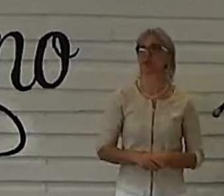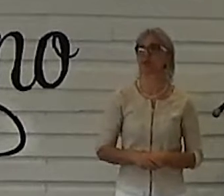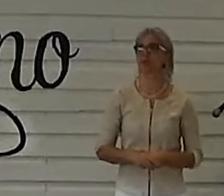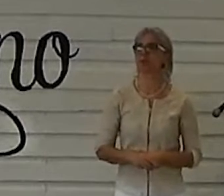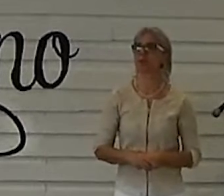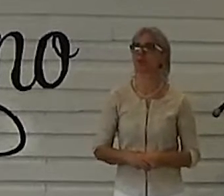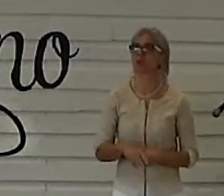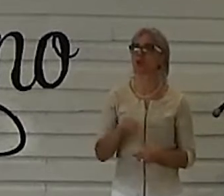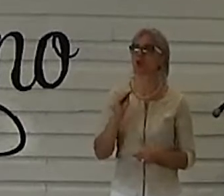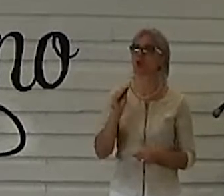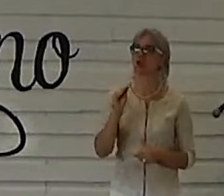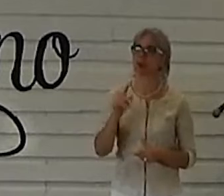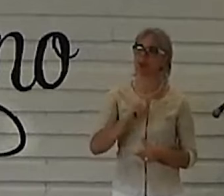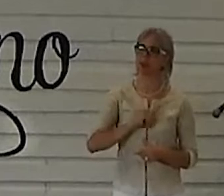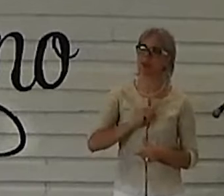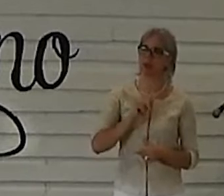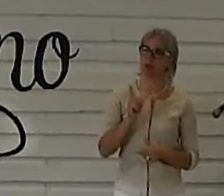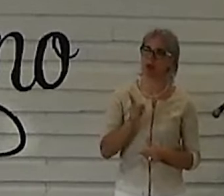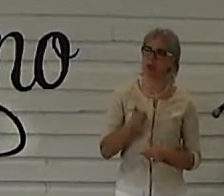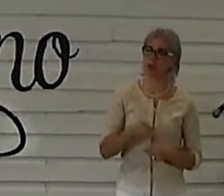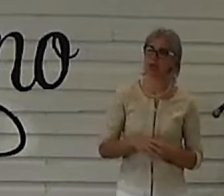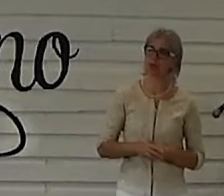la domanda mia questa mattina è questa.